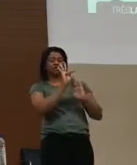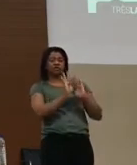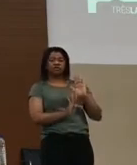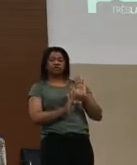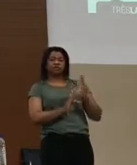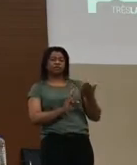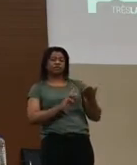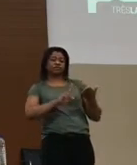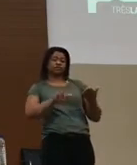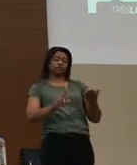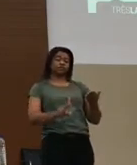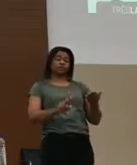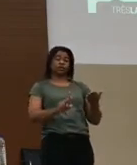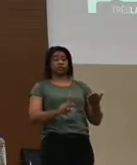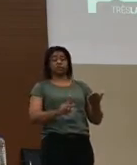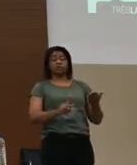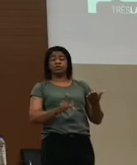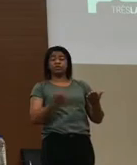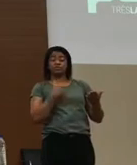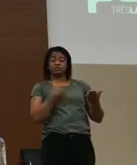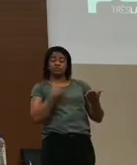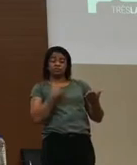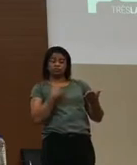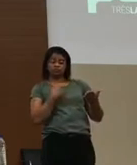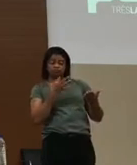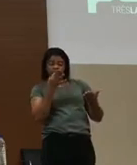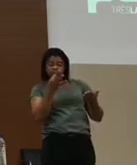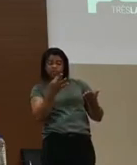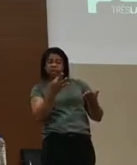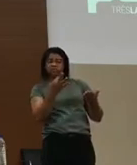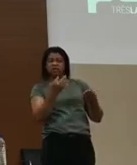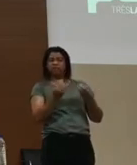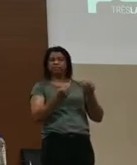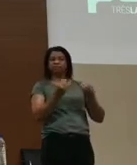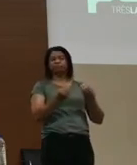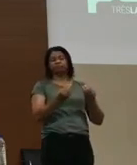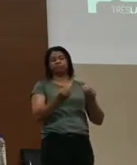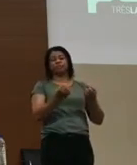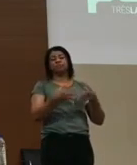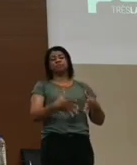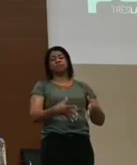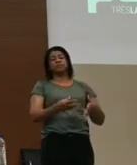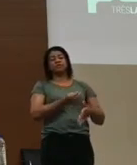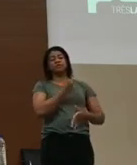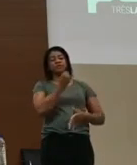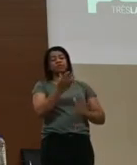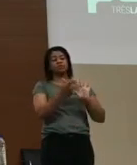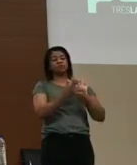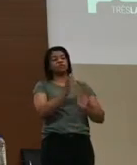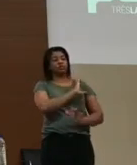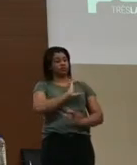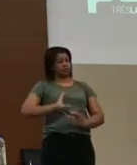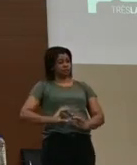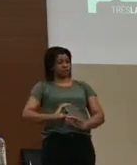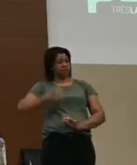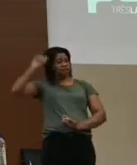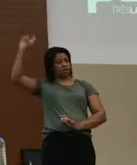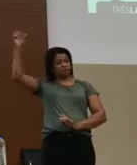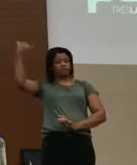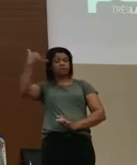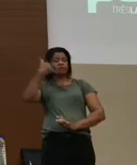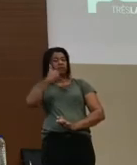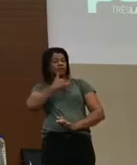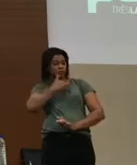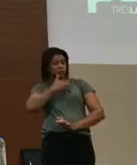falando a respeito do Senhor Jesus. Claro que eu vou passar para vocês o que Deus falou comigo aí